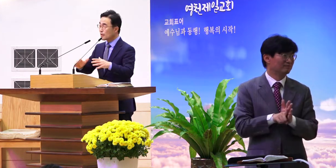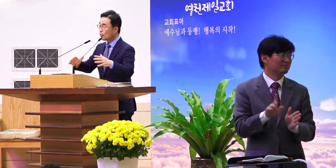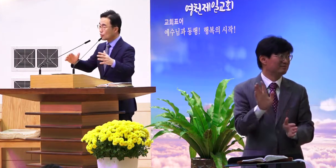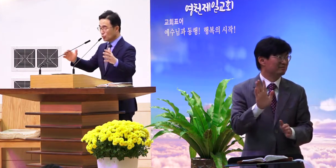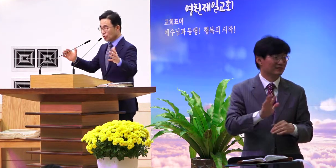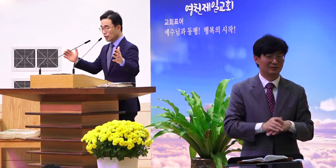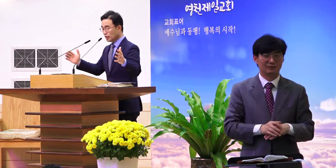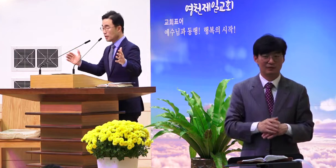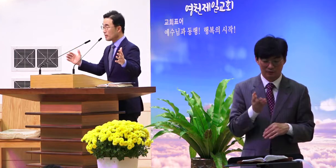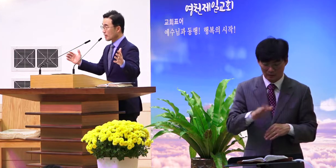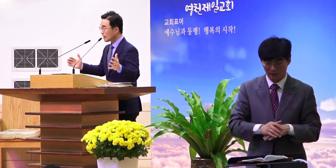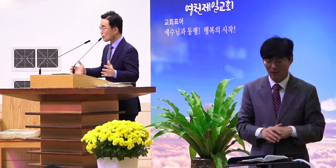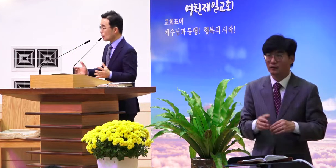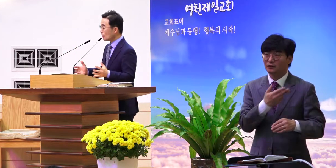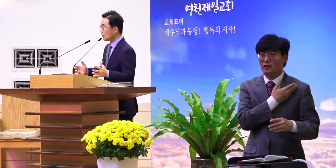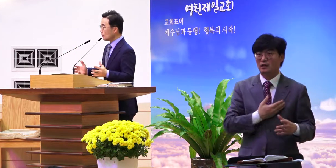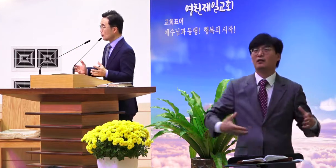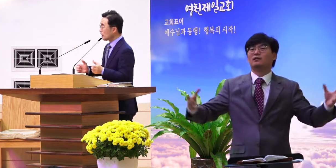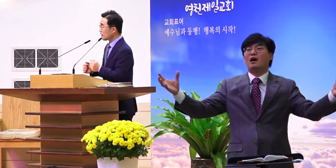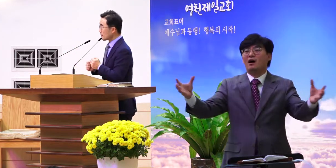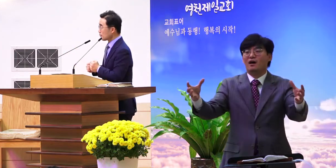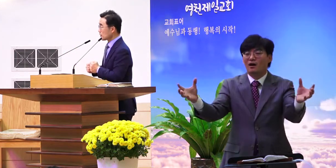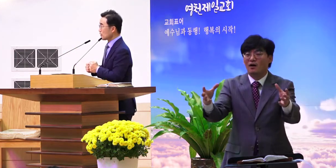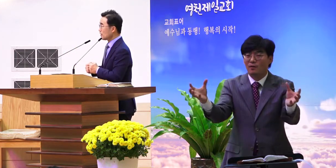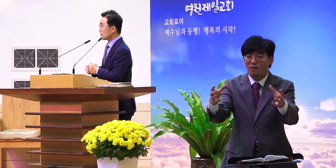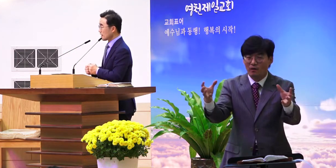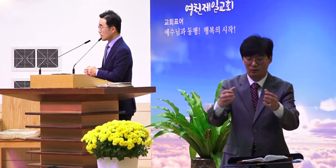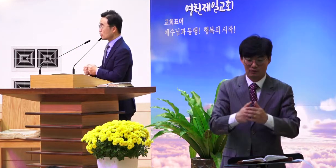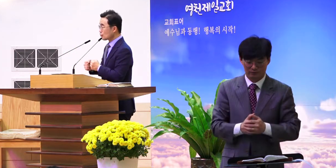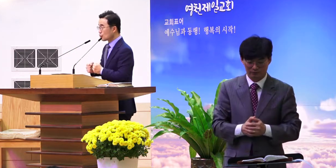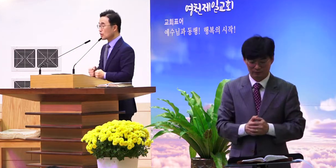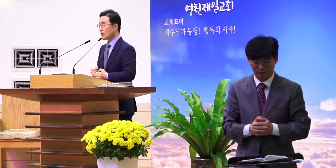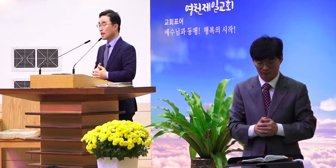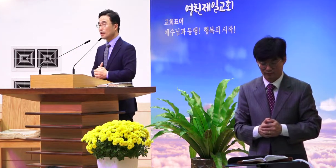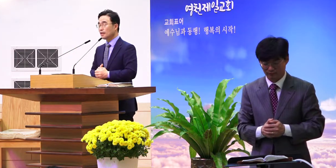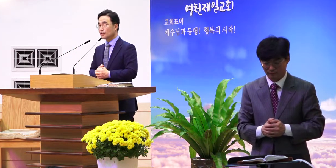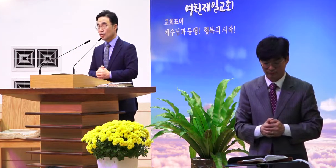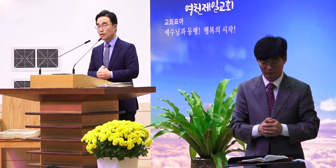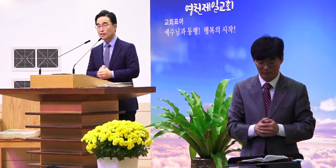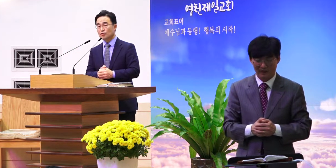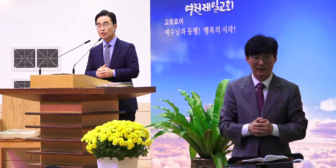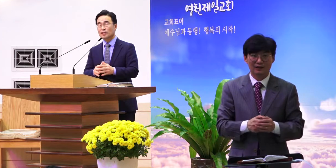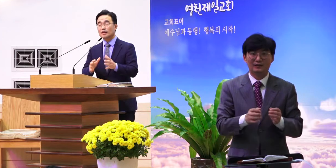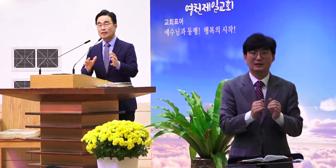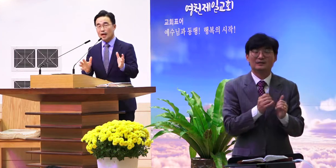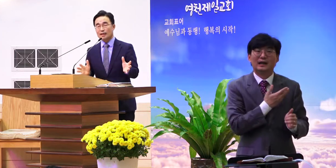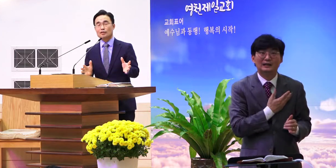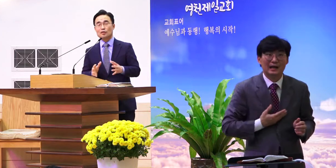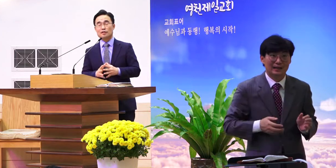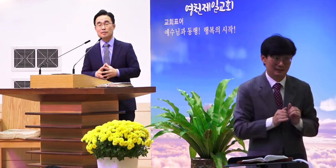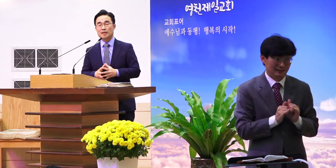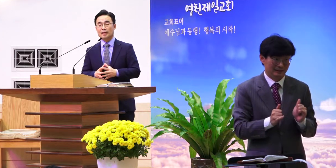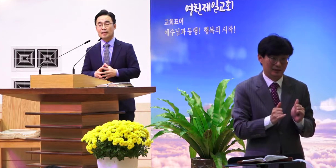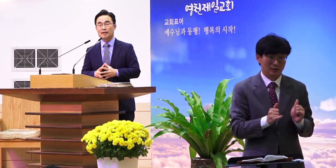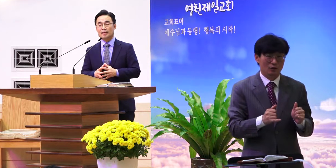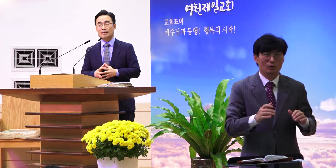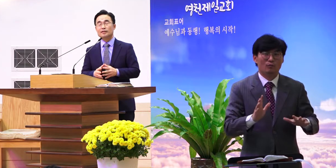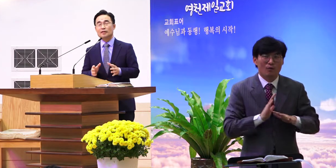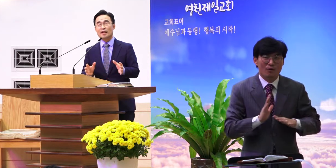모인 곳에 모든 문들을 닫아놓고 유대인에게 잡혀서 자신들도 죽을까 두려워서 문들을 다 닫고